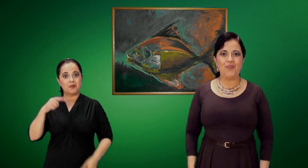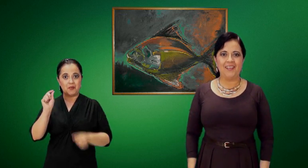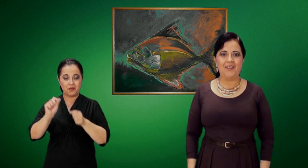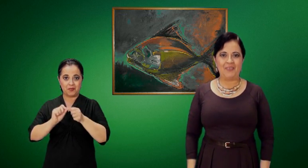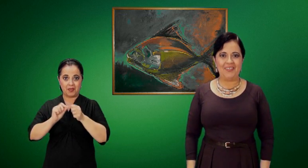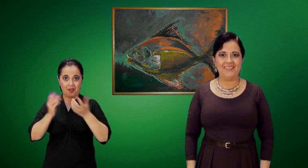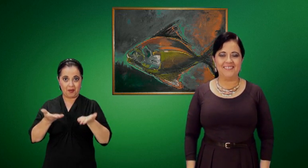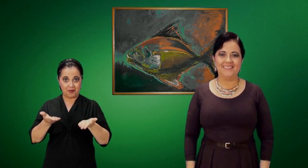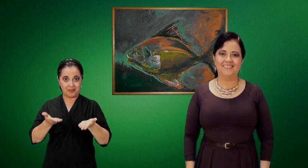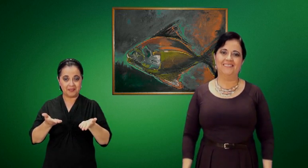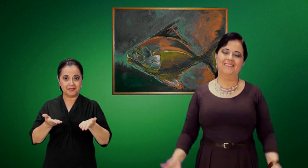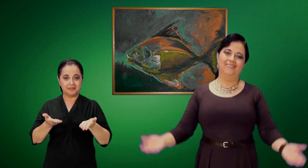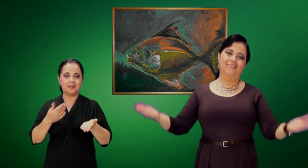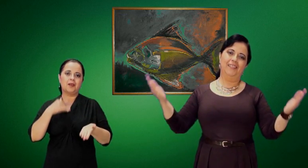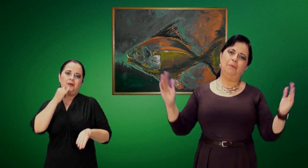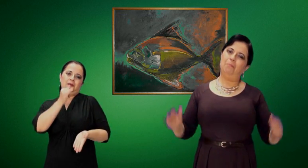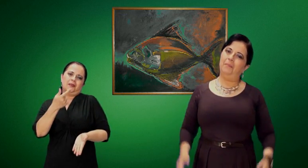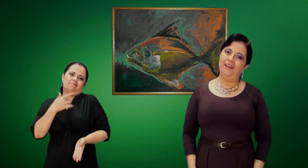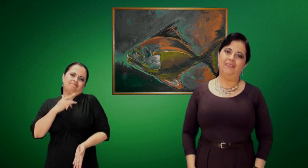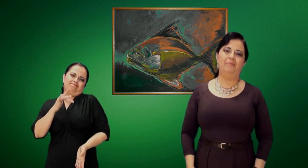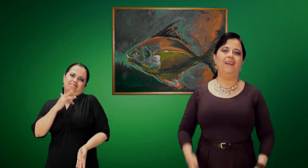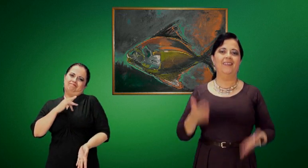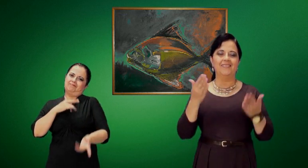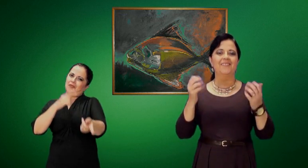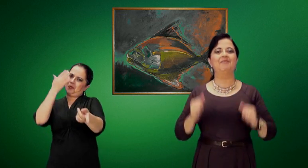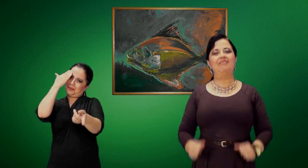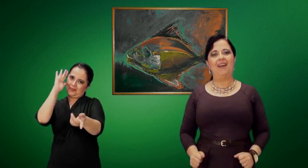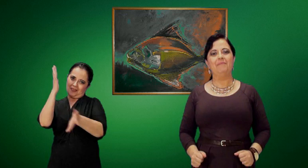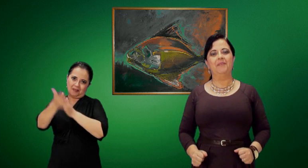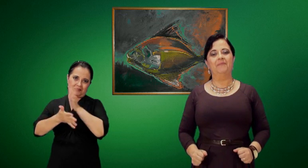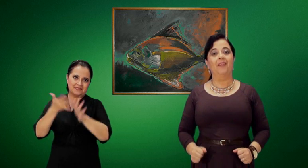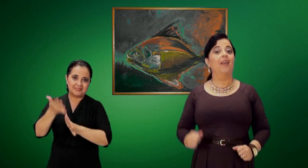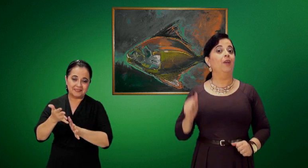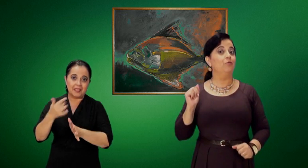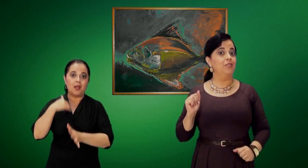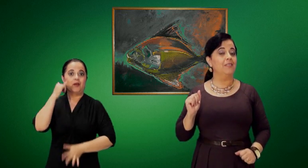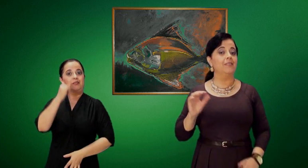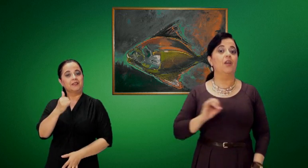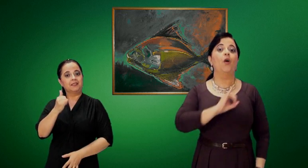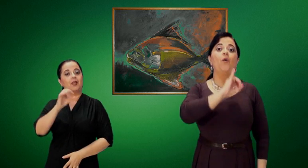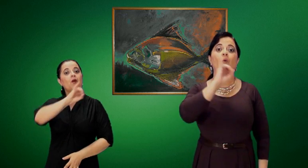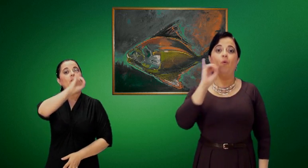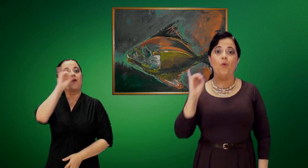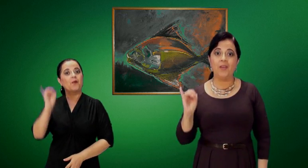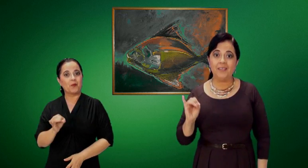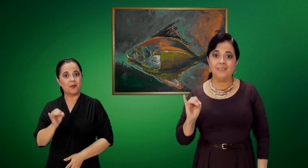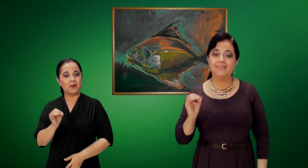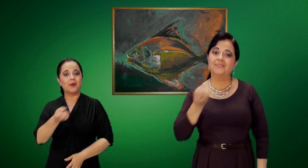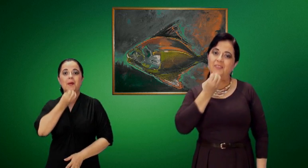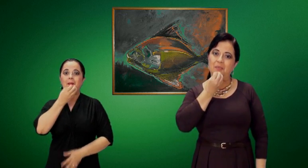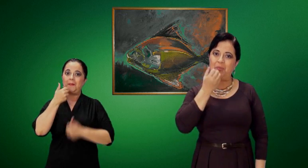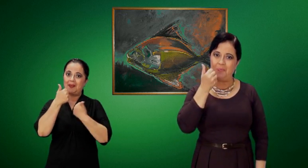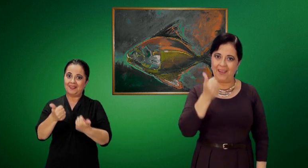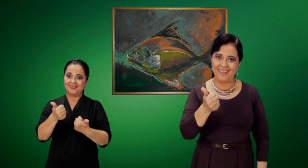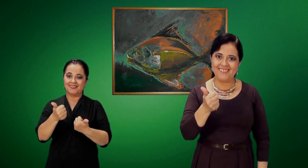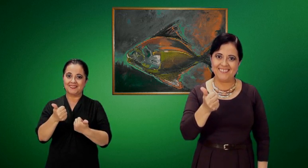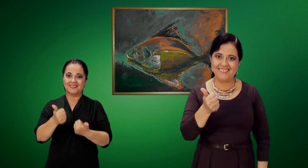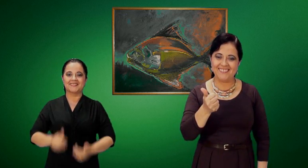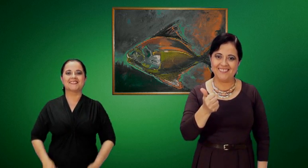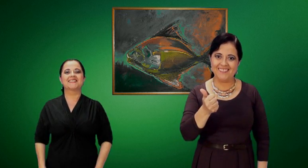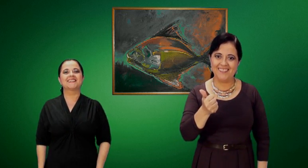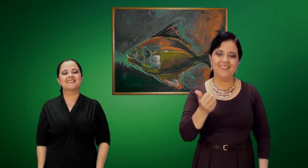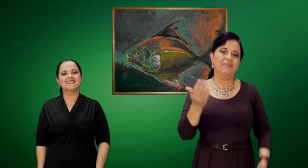Você sabe o que eu falei agora? Que pena para aqueles que não sabem. Eu disse, oi, tudo